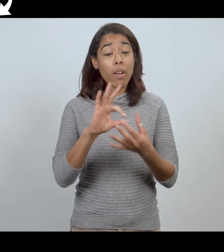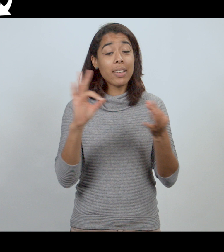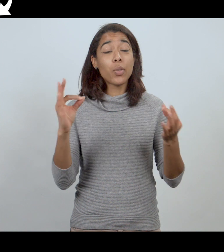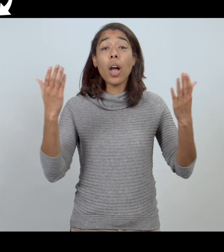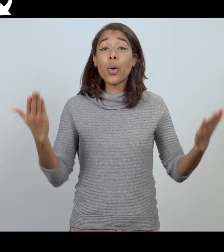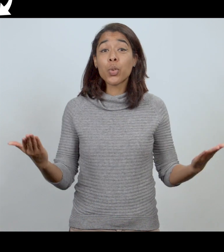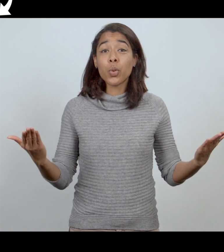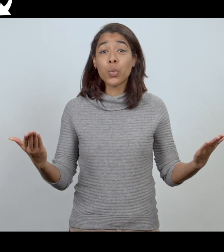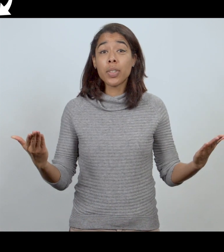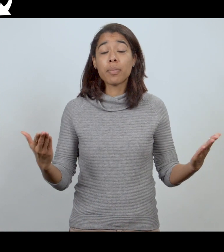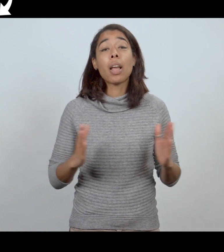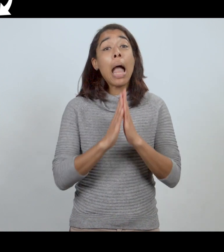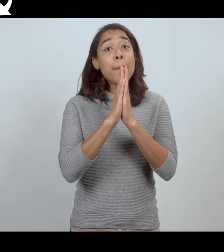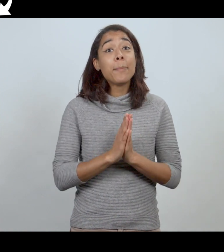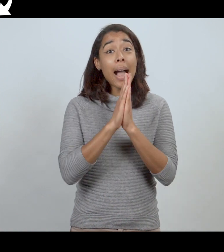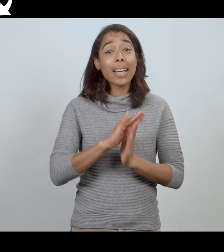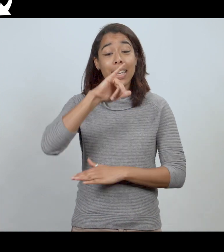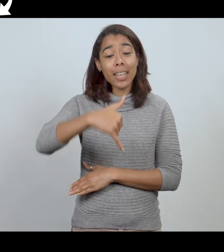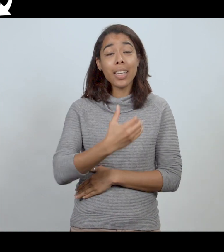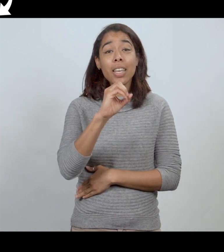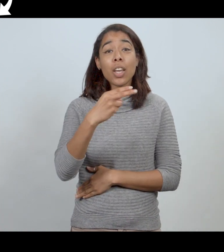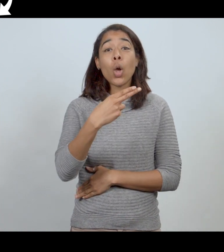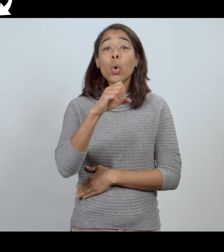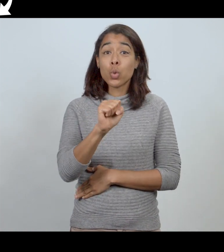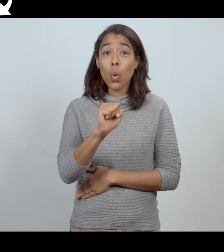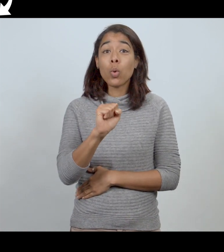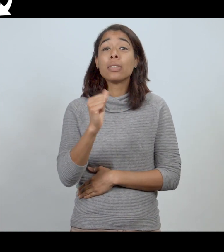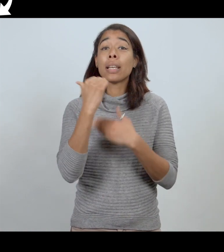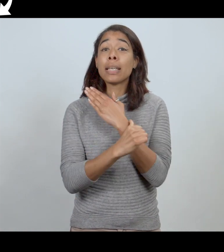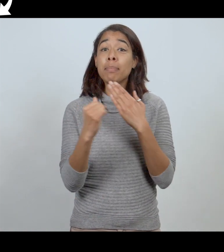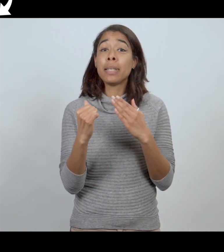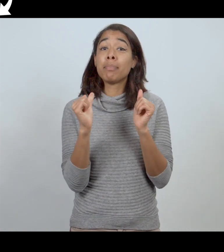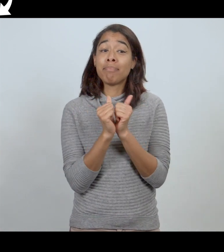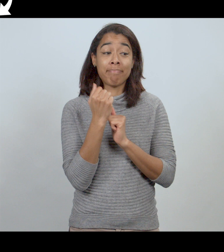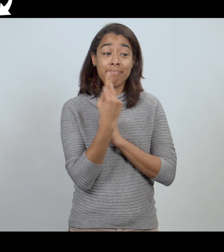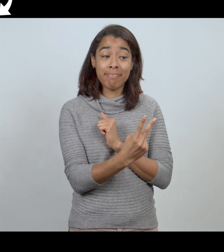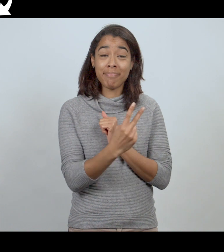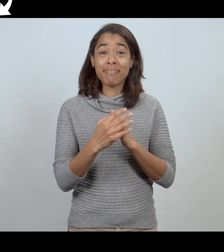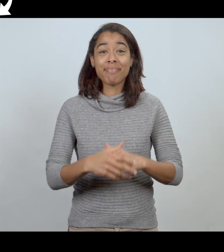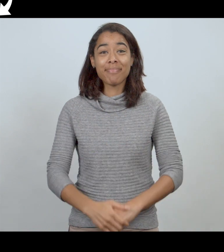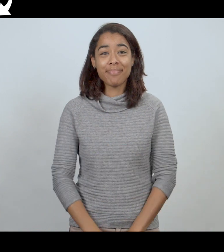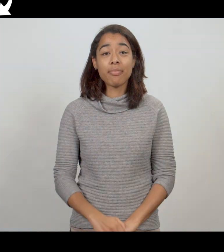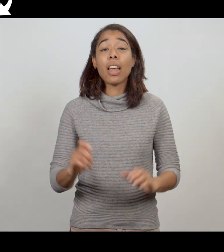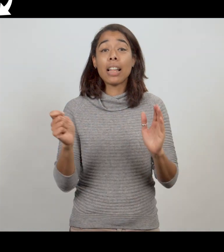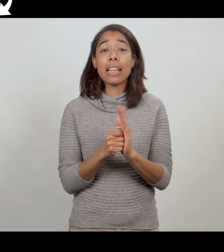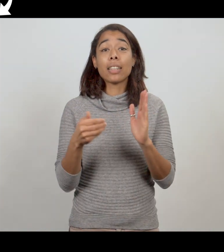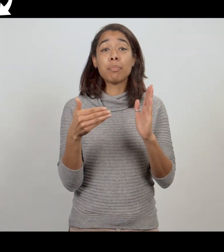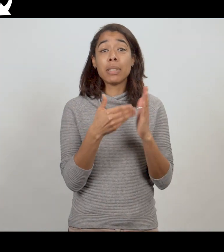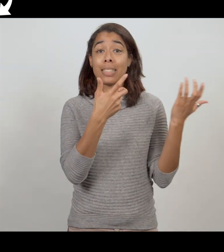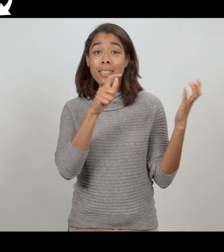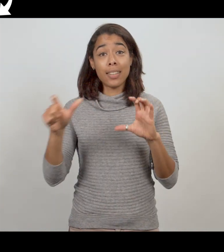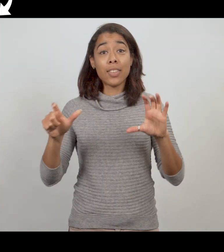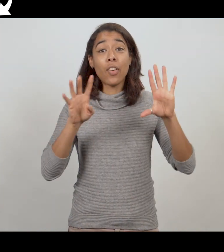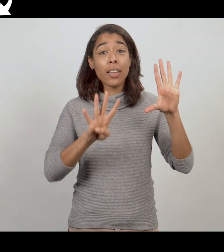Bonjour, mon histoire aujourd'hui s'appelle Mary John et sa Bible. En